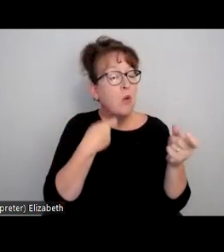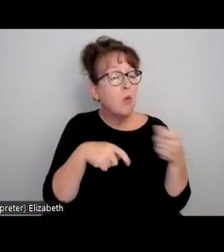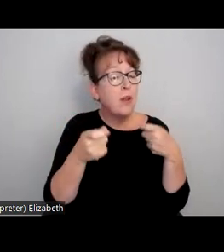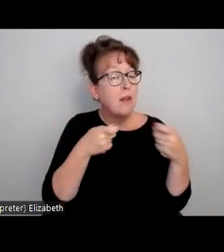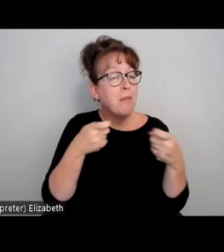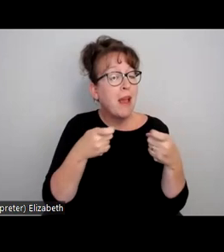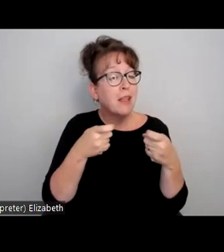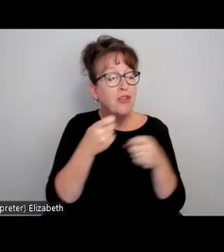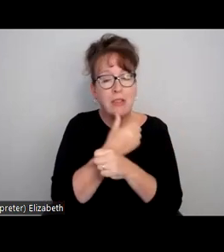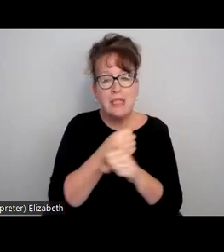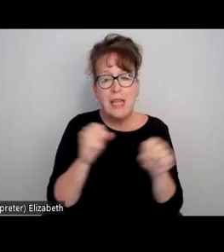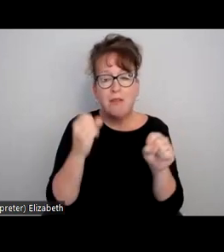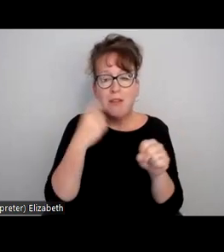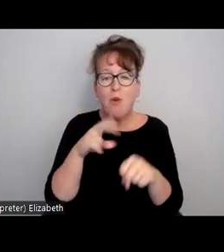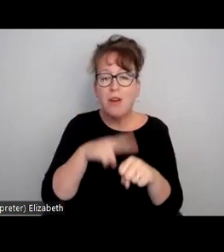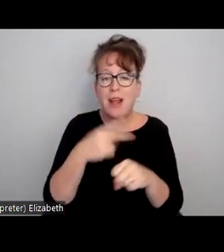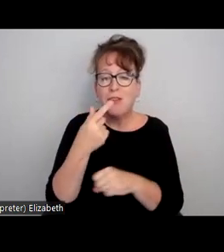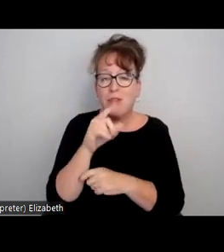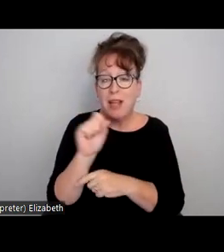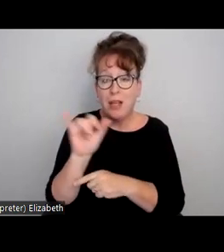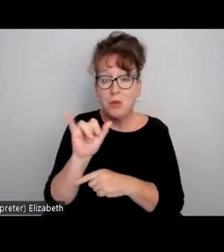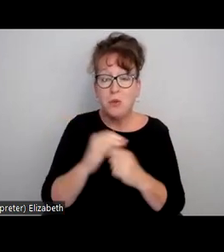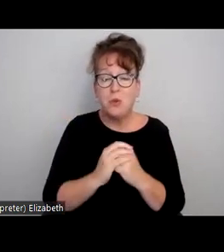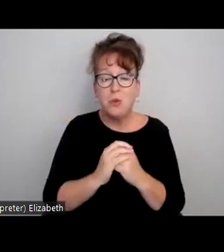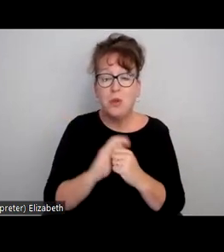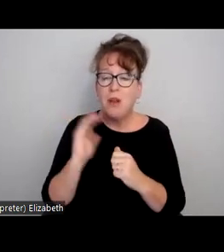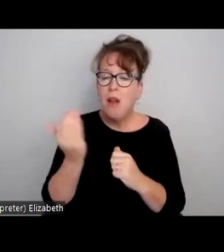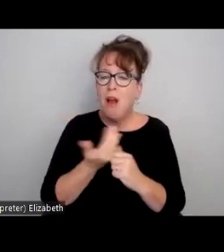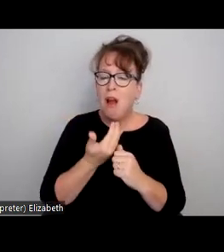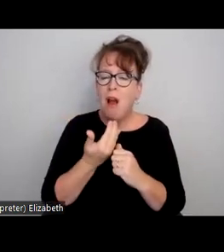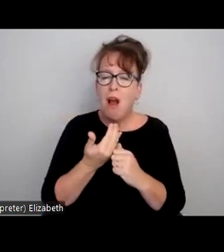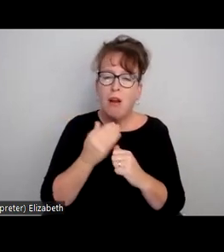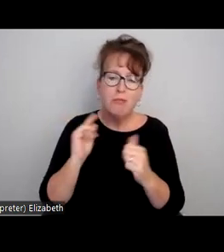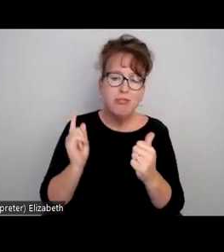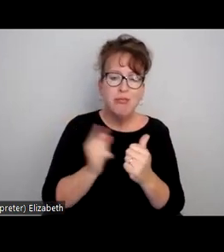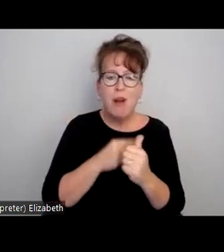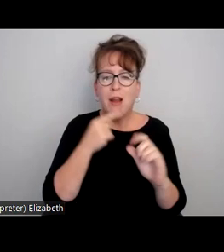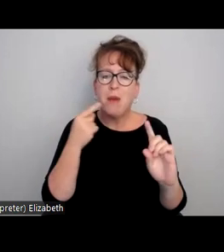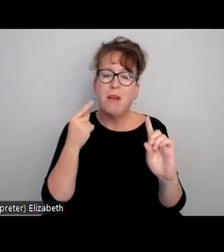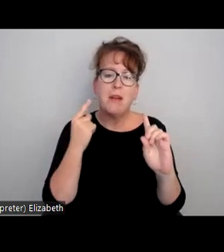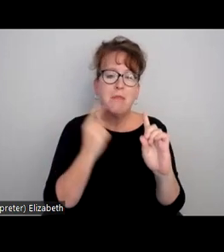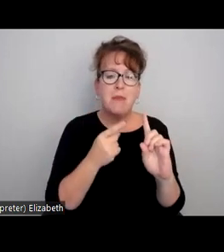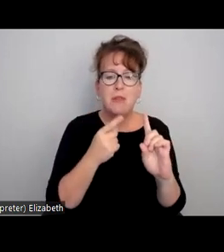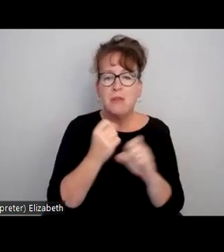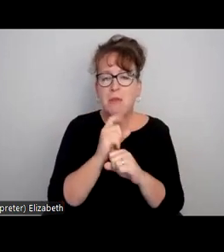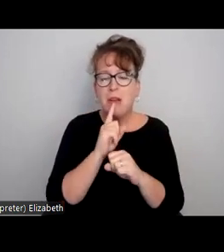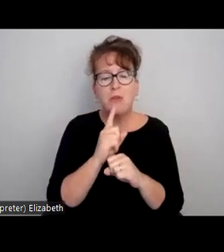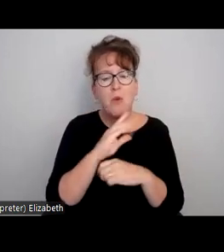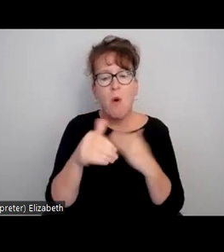de gas natural y de agua en Massachusets además regulamos